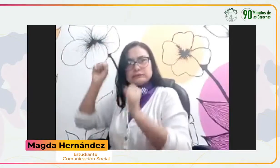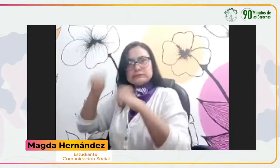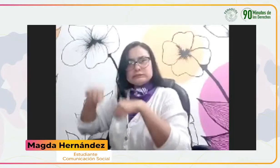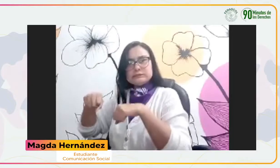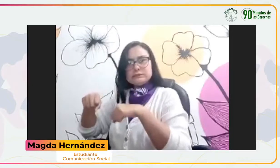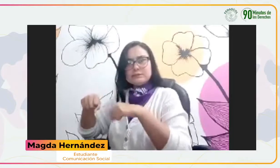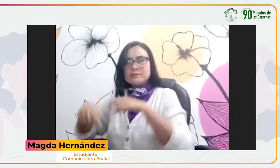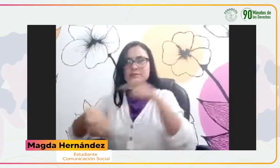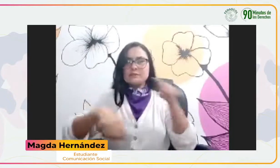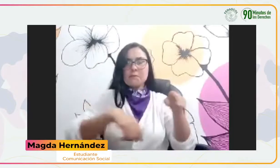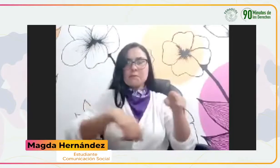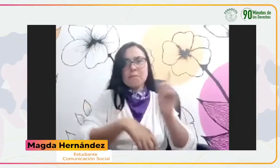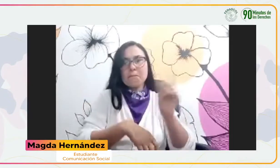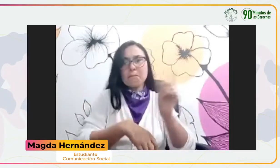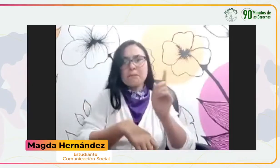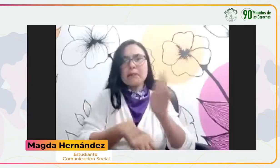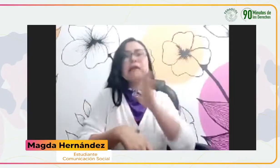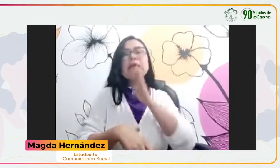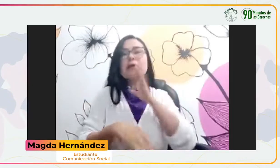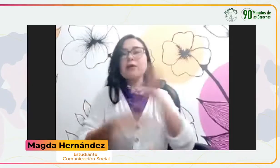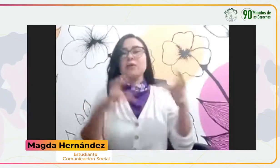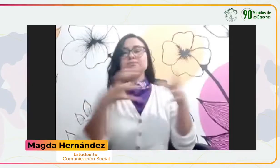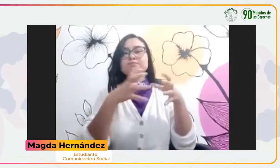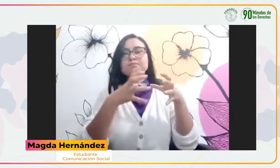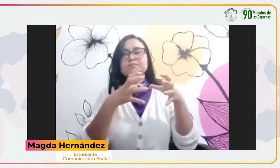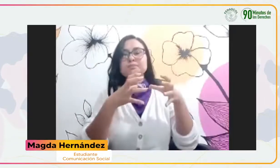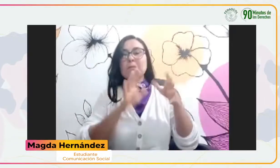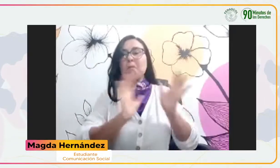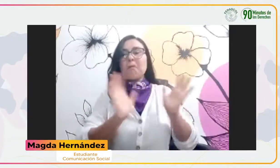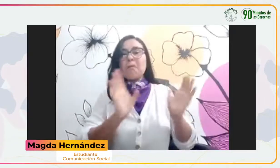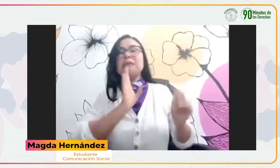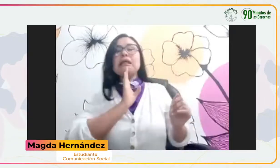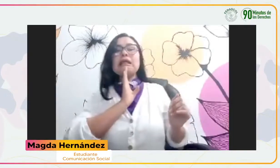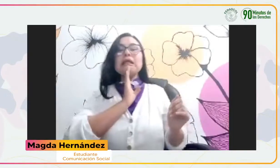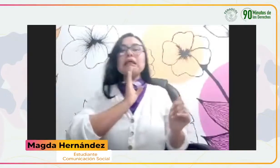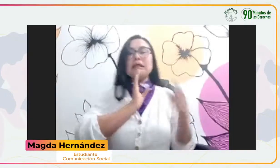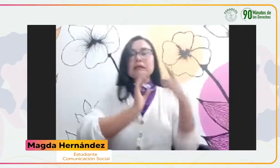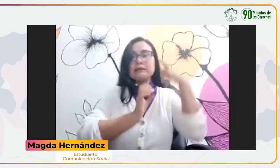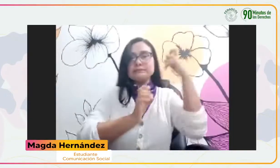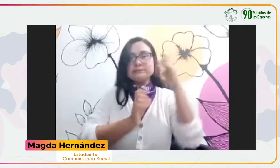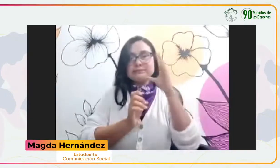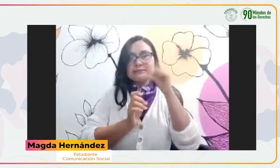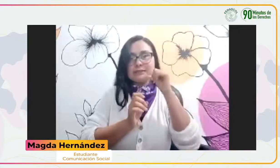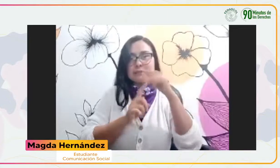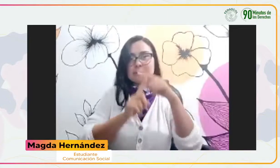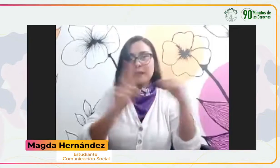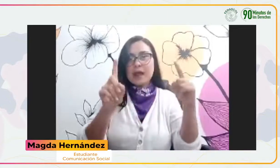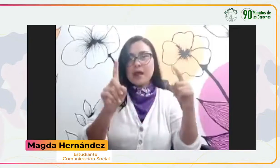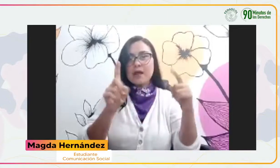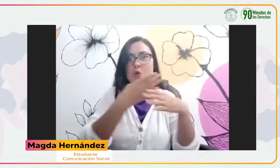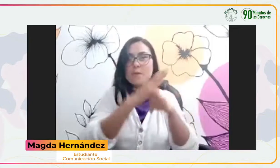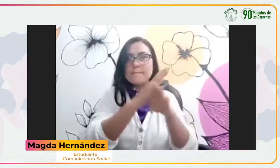desde mi Facebook personal o desde mi espacio personal tenía gran cantidad de cifras y ahora desde este